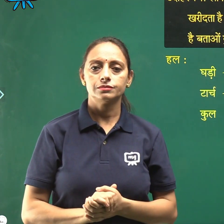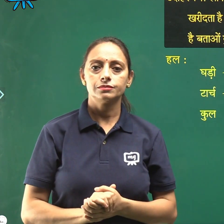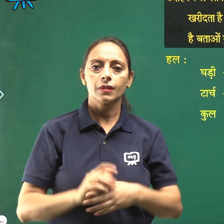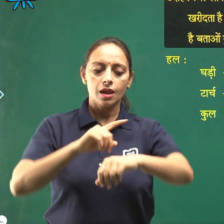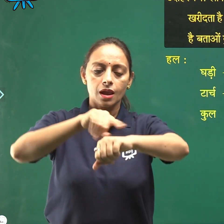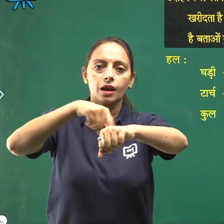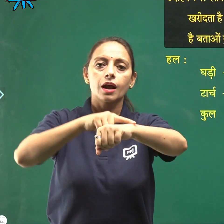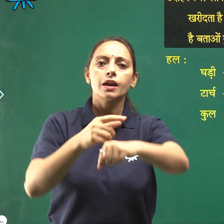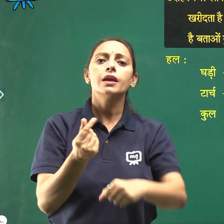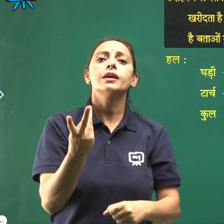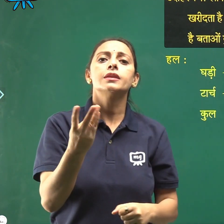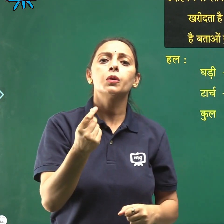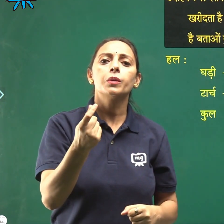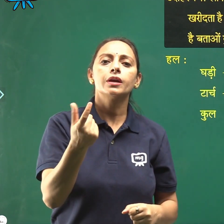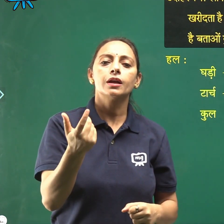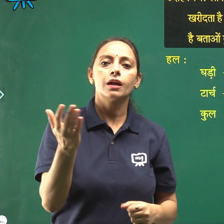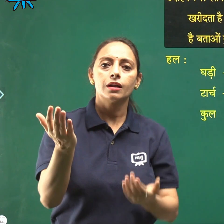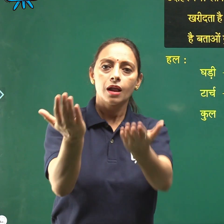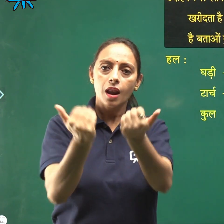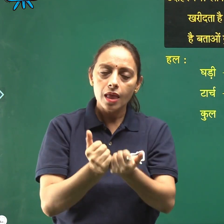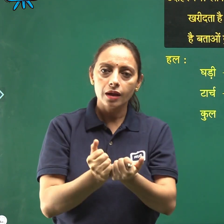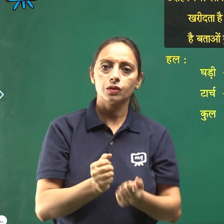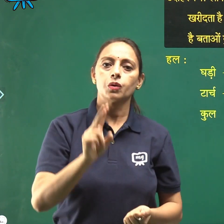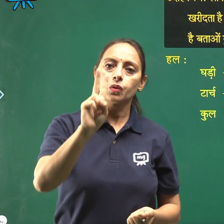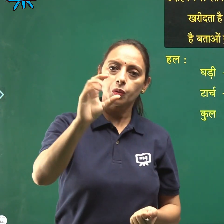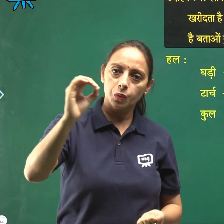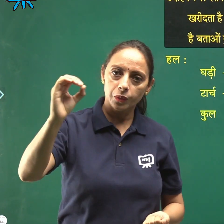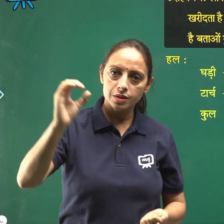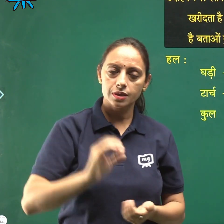घड़ी कितने की ली थी उन्होंने? 200 रुपए की।